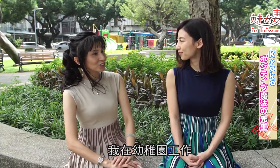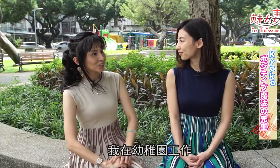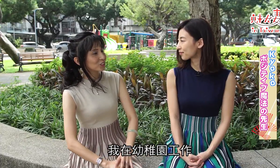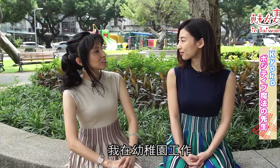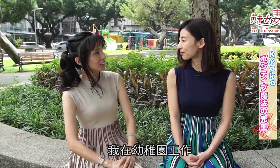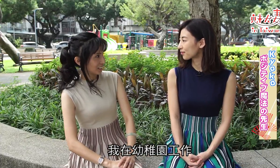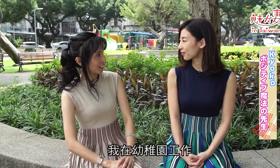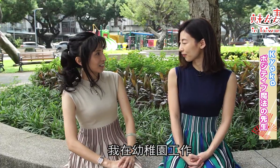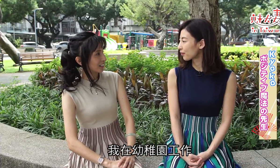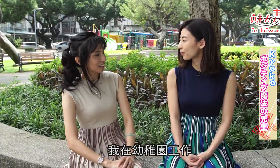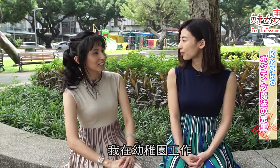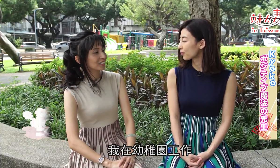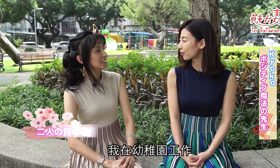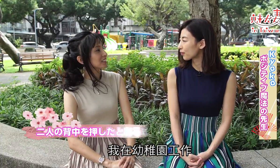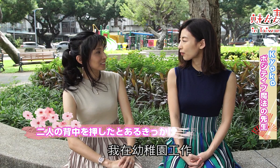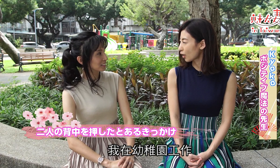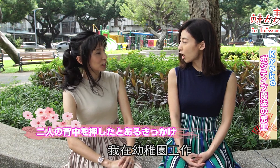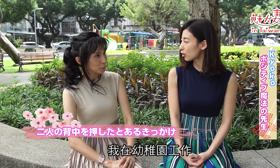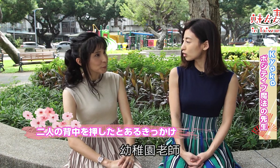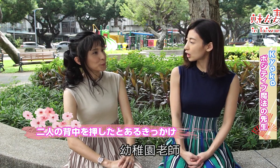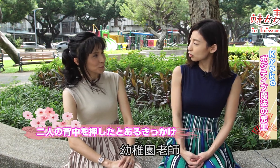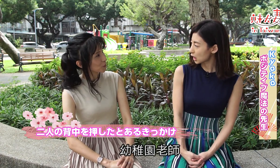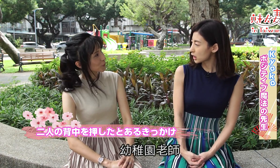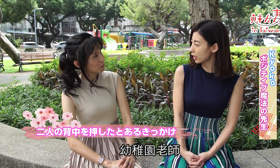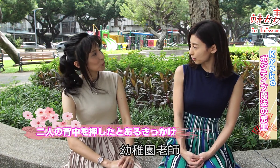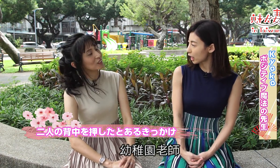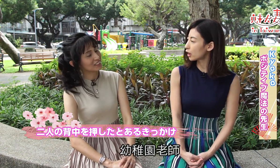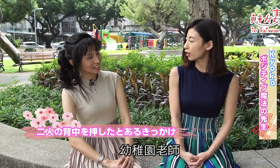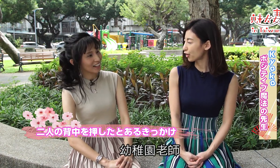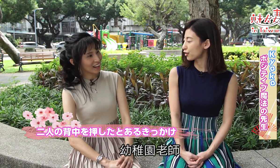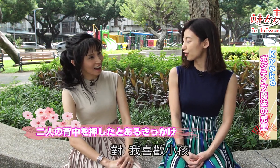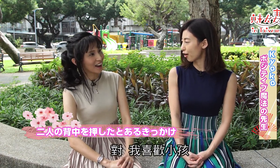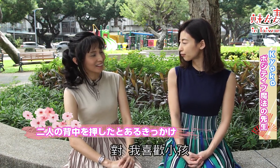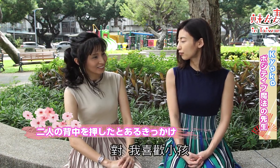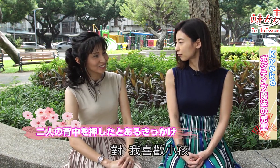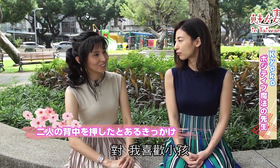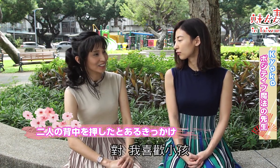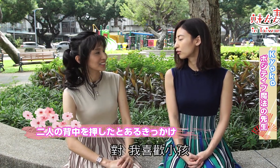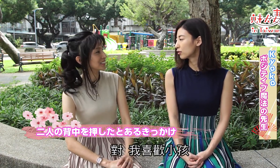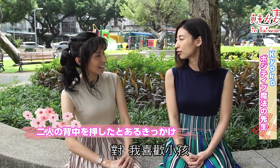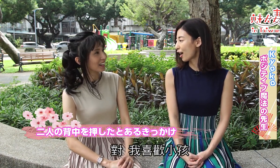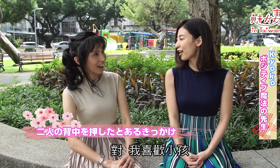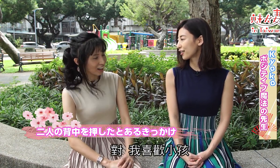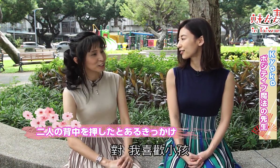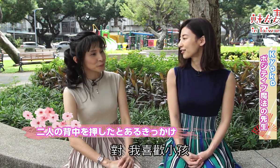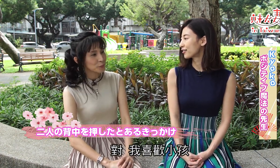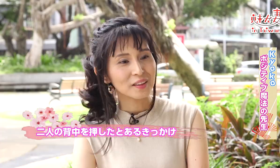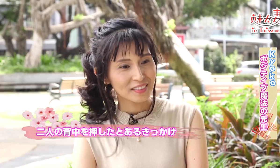は幼稚園で働いてたんですね。 ああ、幼稚園の先生 されてたんですか？うん、そうですね、はい、子供が好きで、 はいはい、 で、